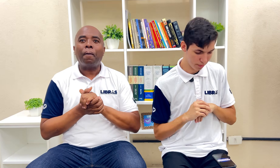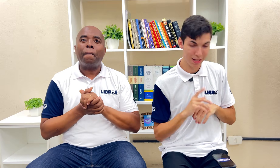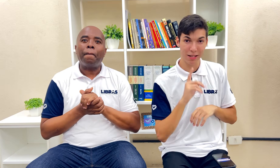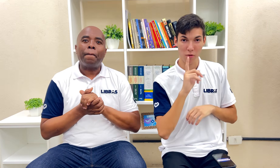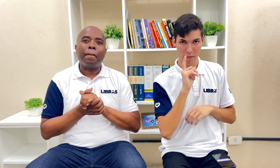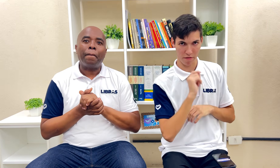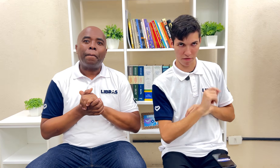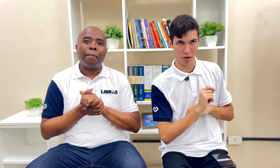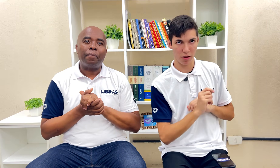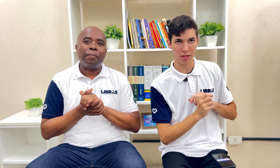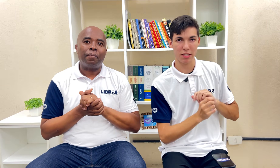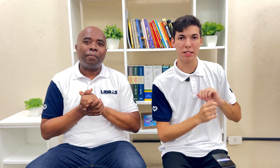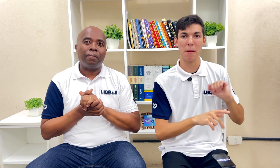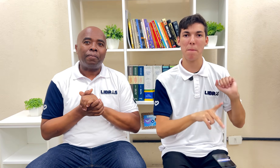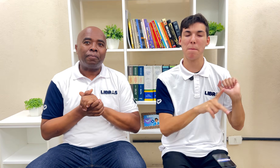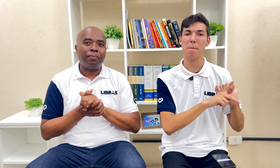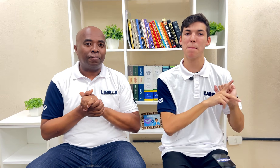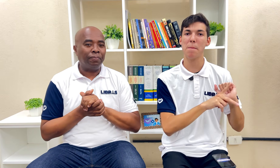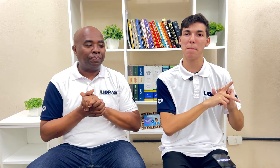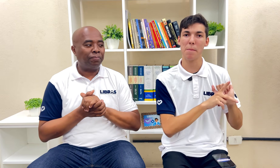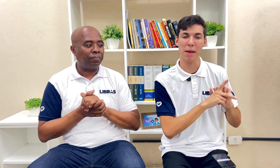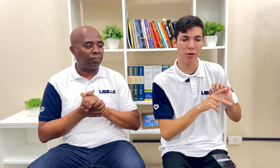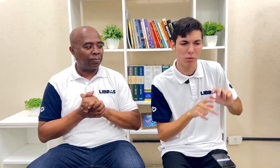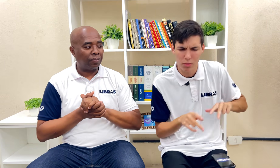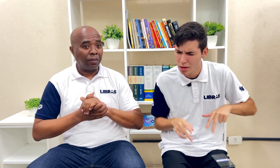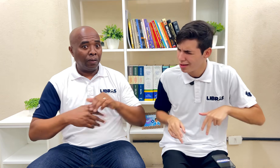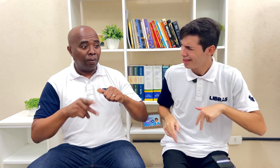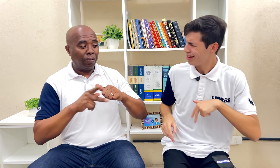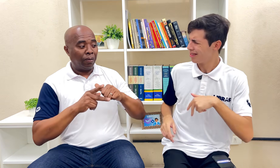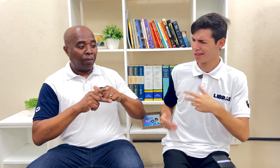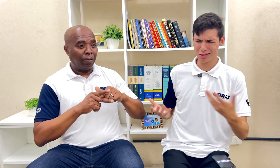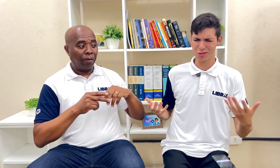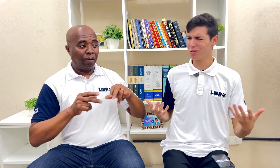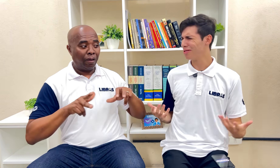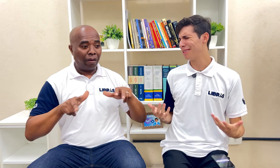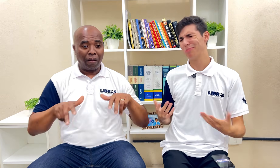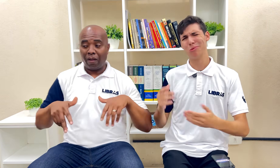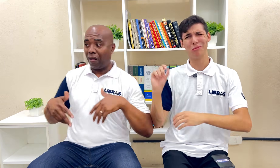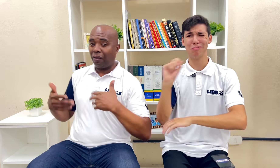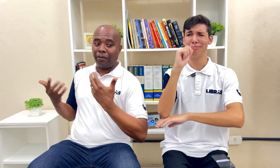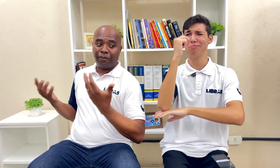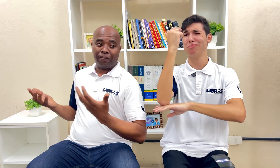Mas uma voz que se levanta e questiona.